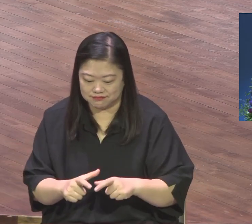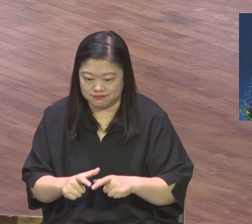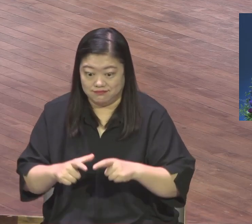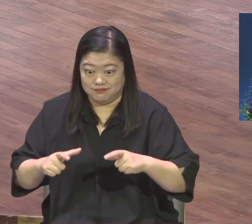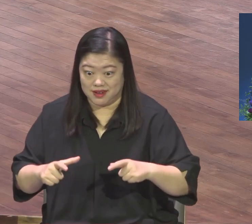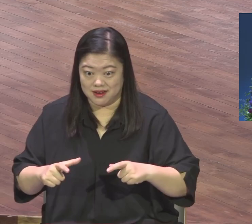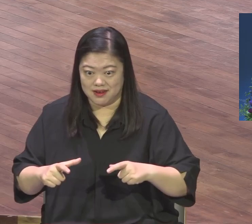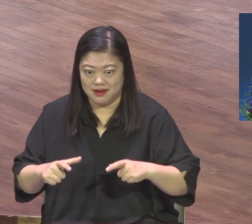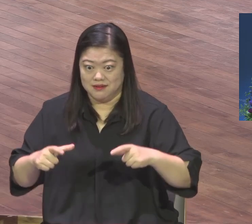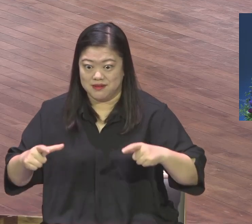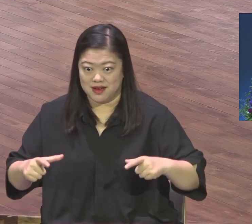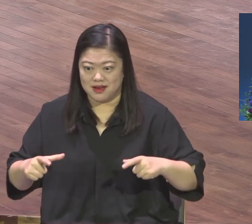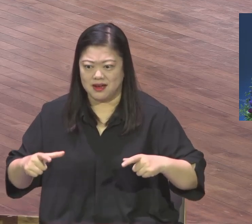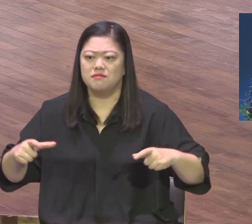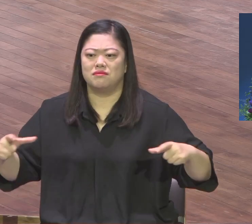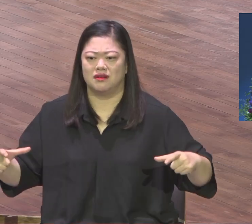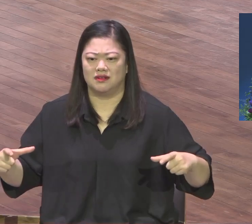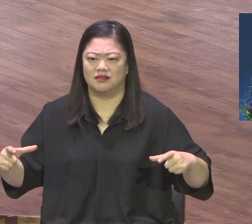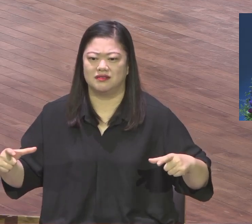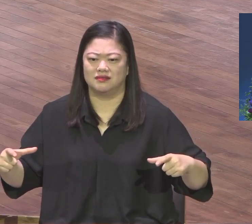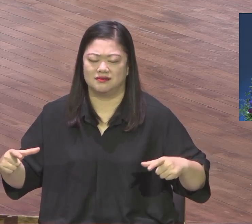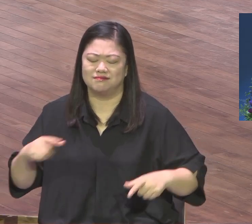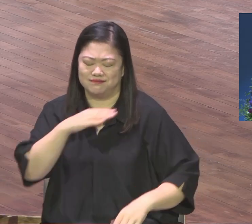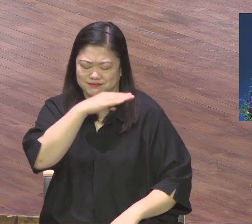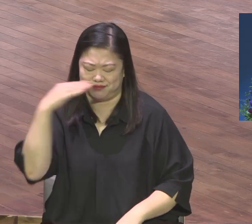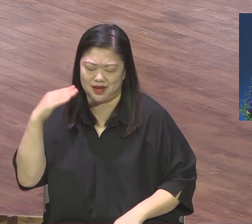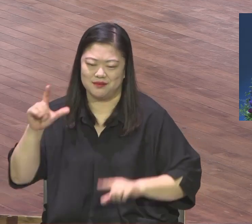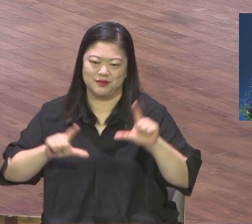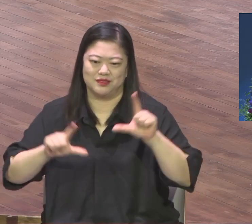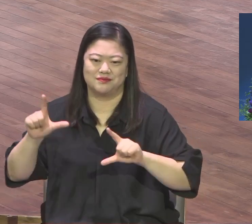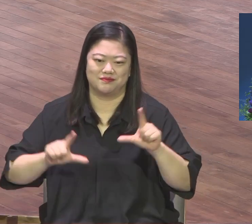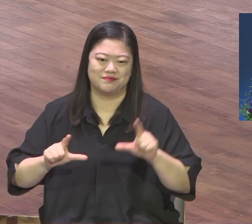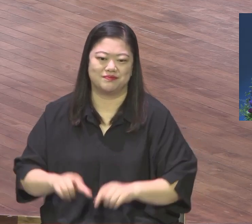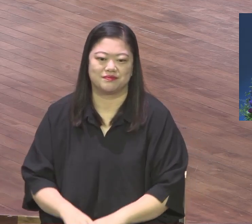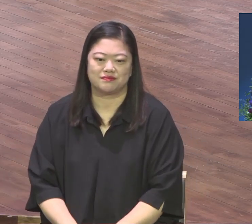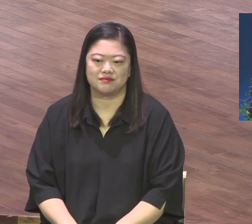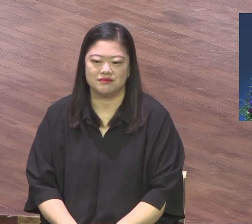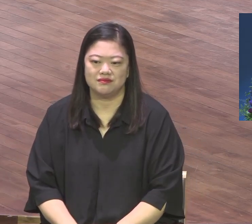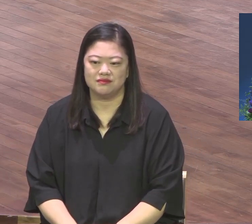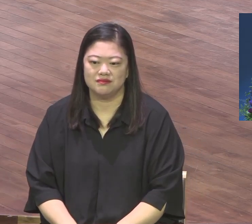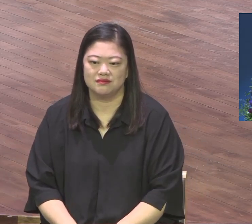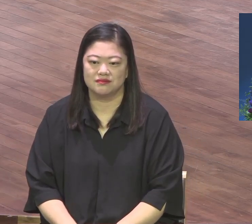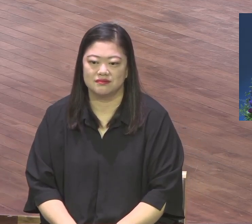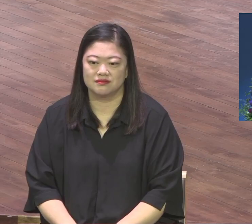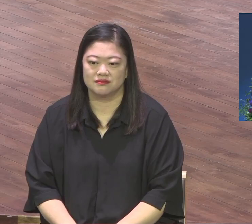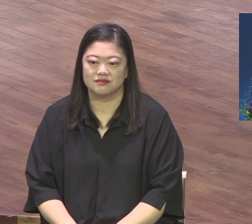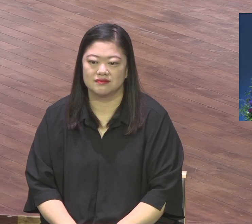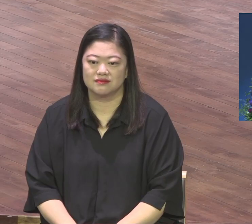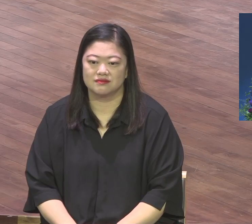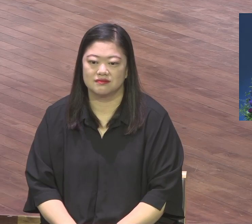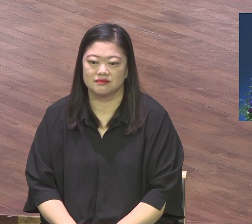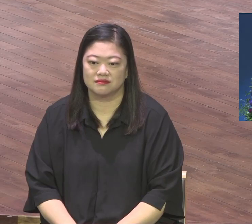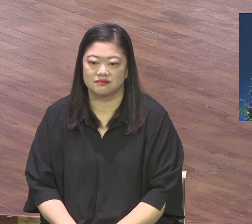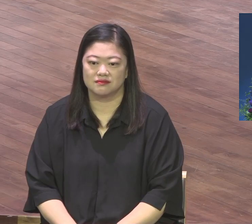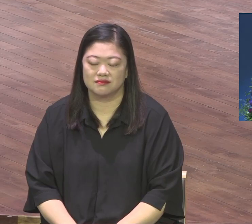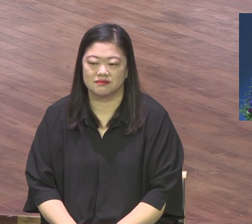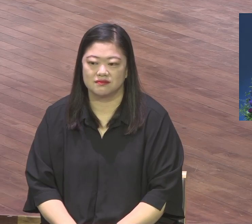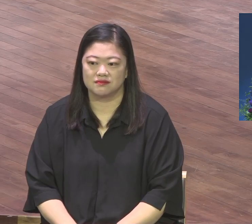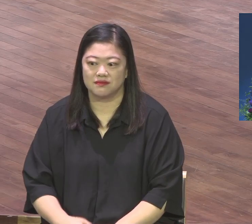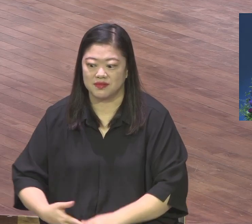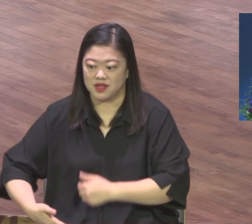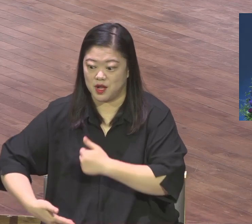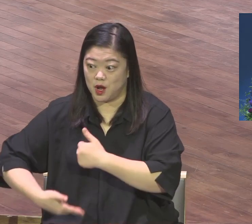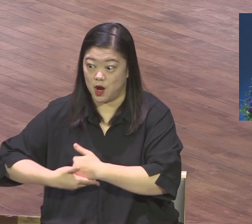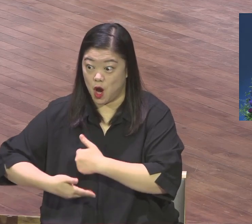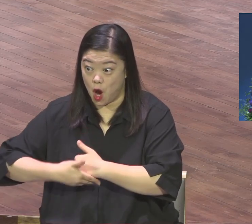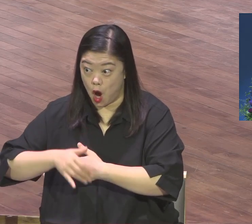받은 사람이 해야 될 정확한 신앙생활이에요. 뭐 잘한 것 잘난 것도 아니고 뭐 칭찬받을 일도